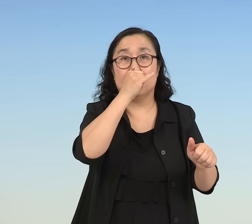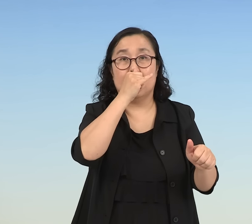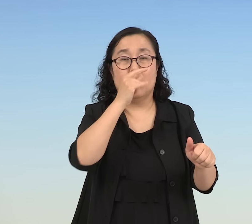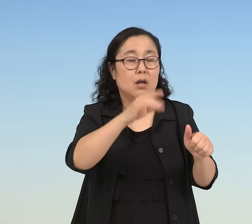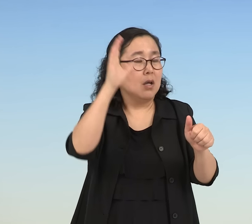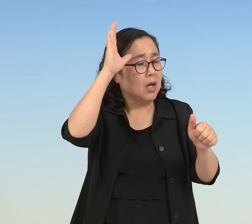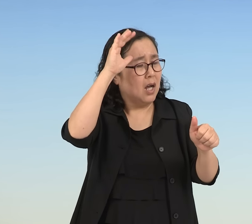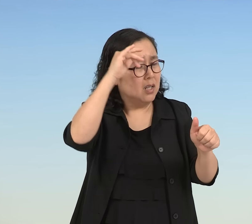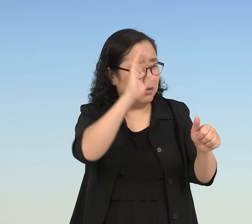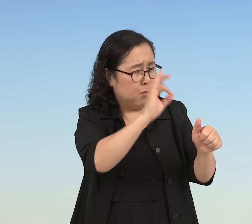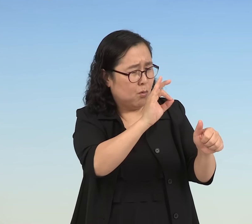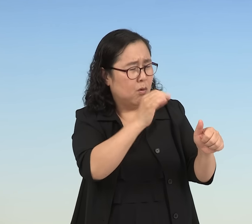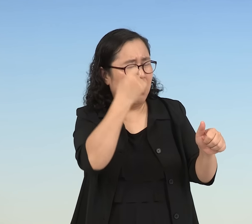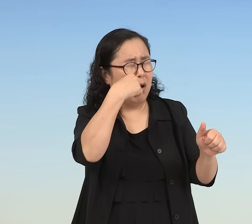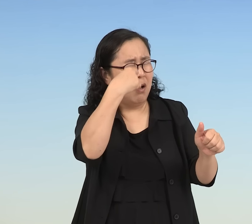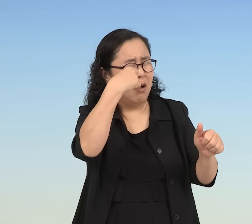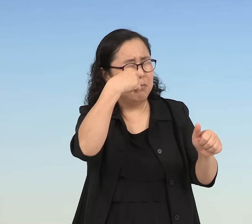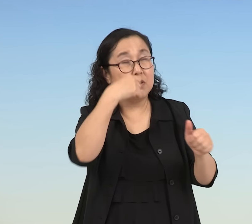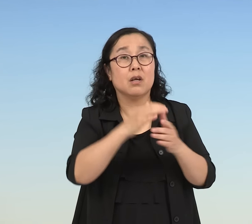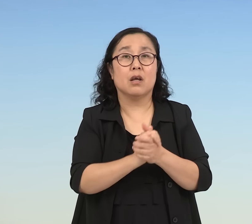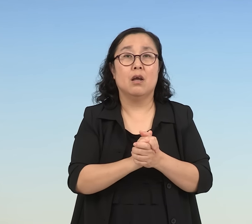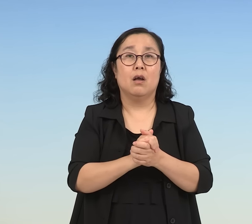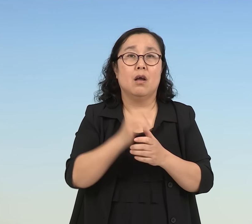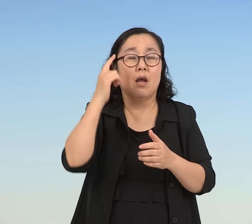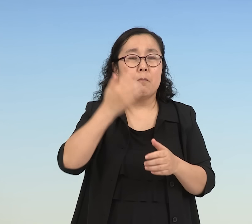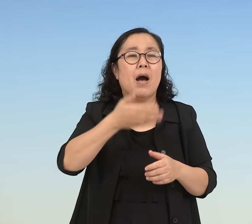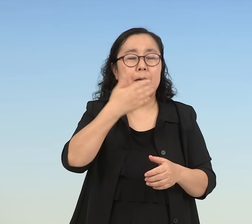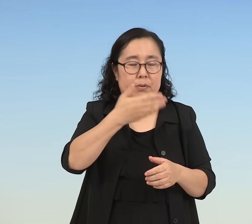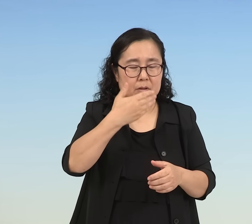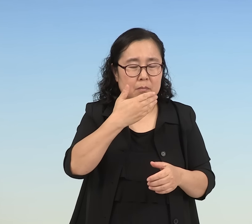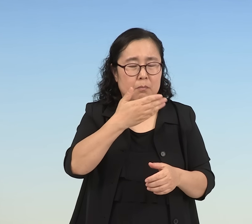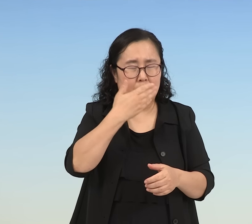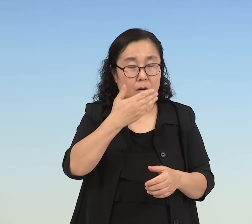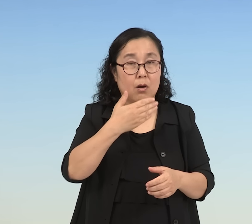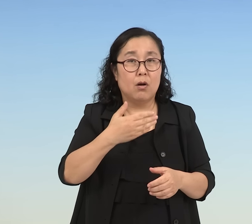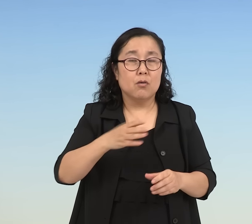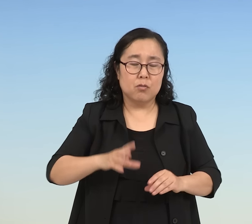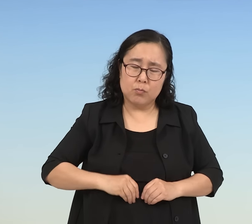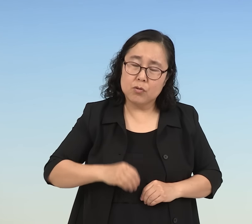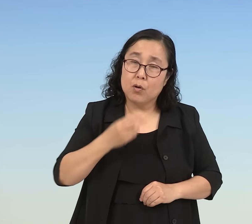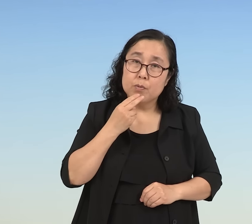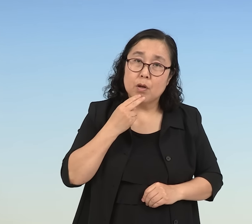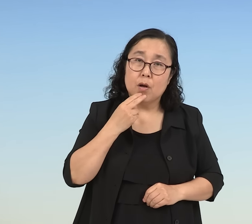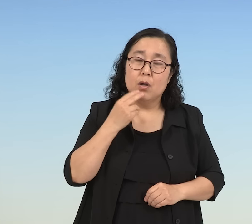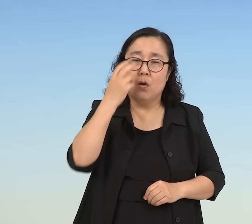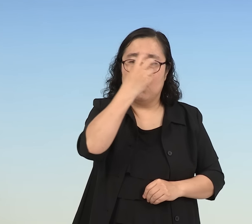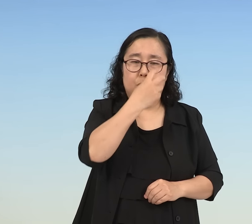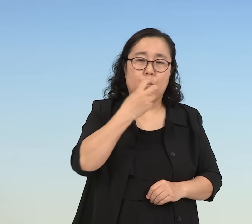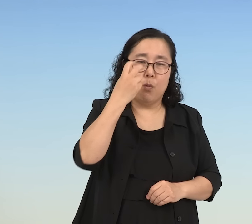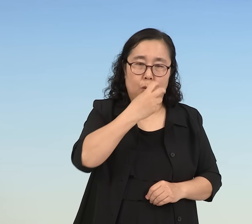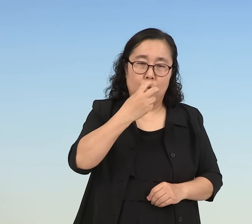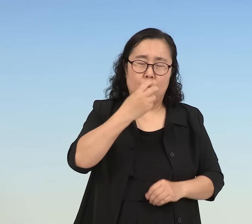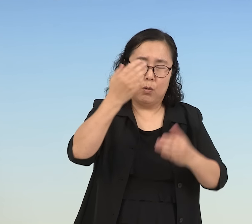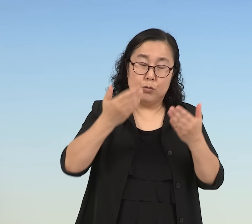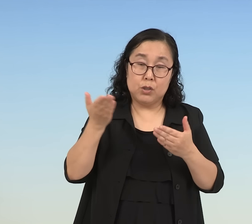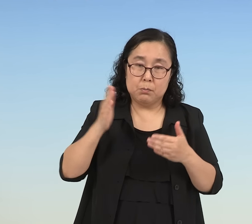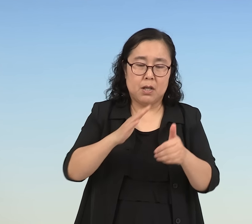내가 이 강아지를 보면 너무 불쌍해요. 그저 밥은 얻어먹는지 모르겠는데, 위험으로부터는 보호가 되는지